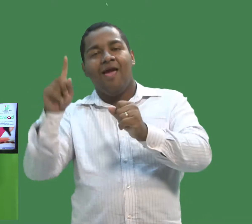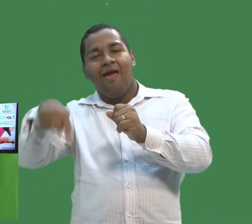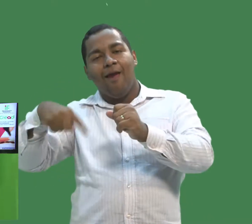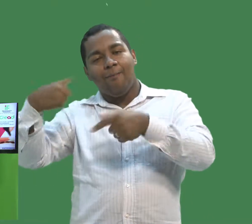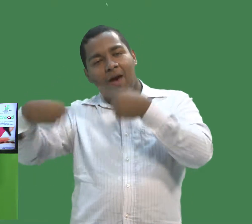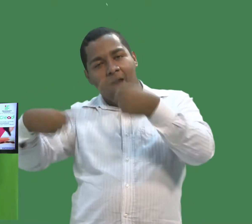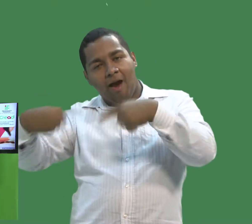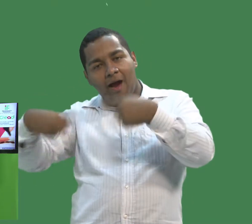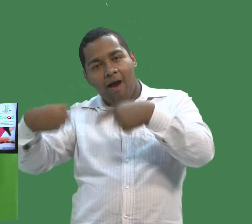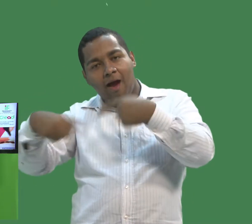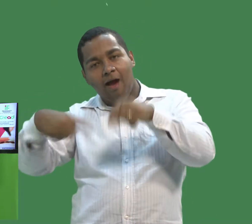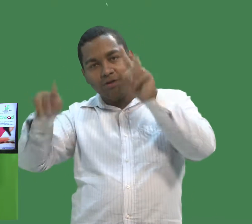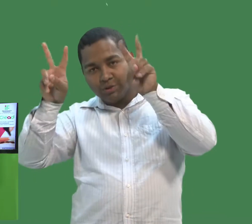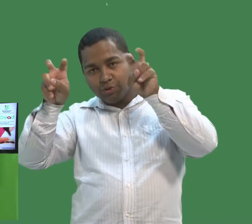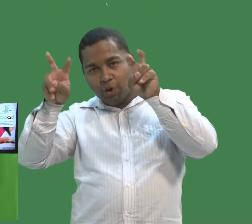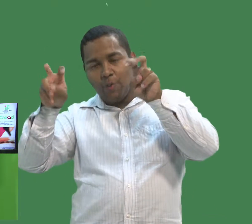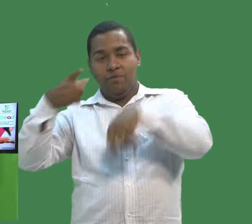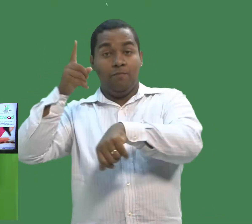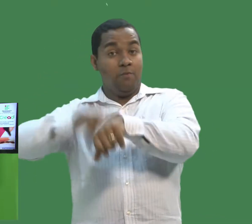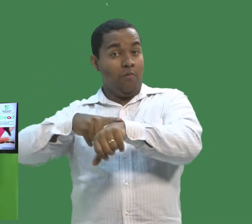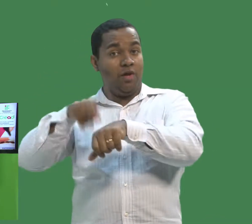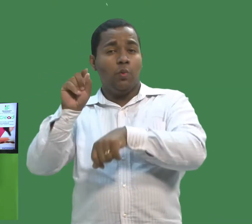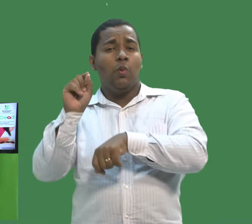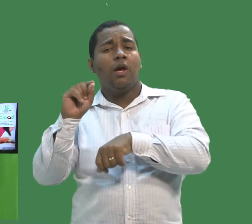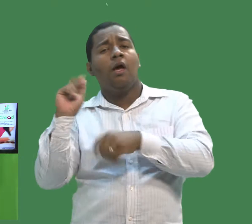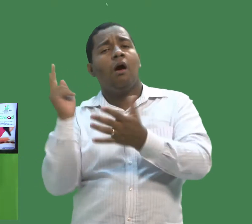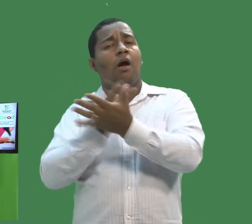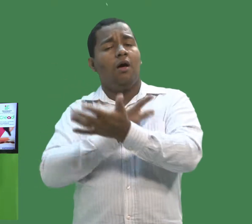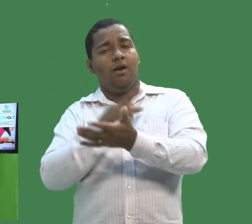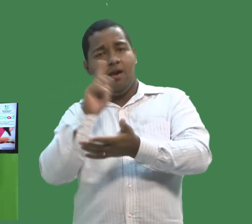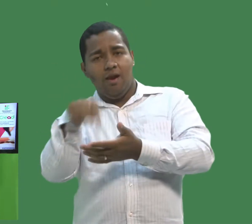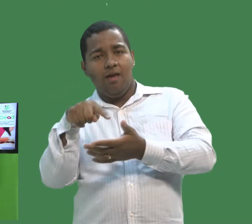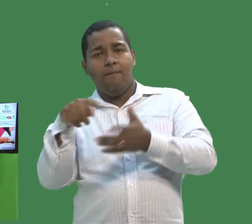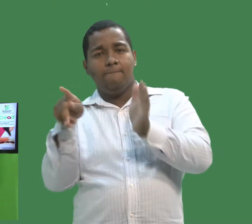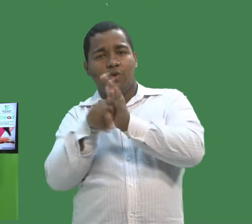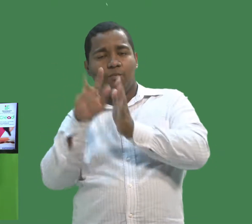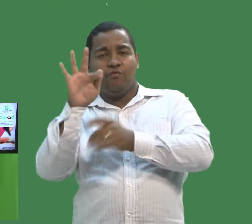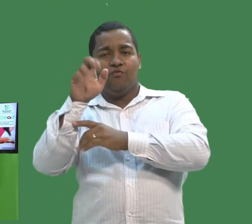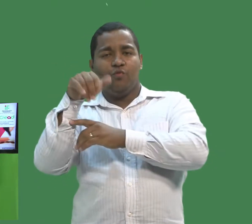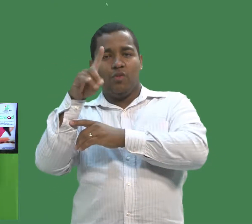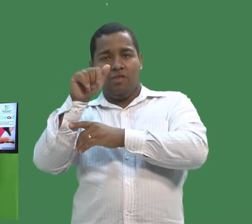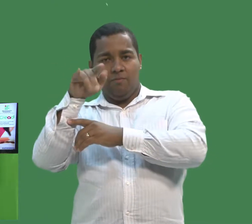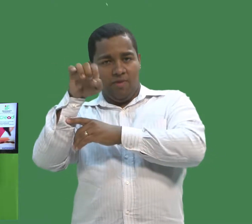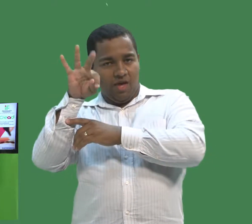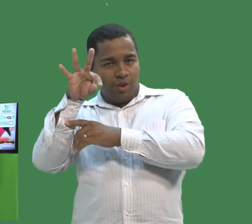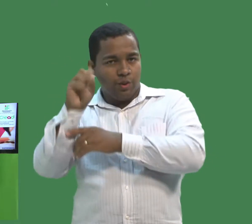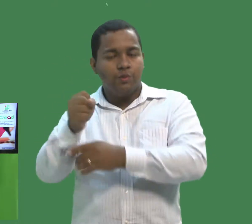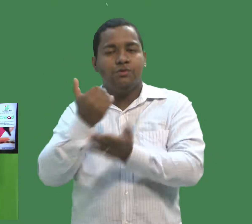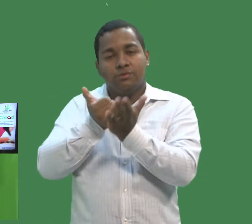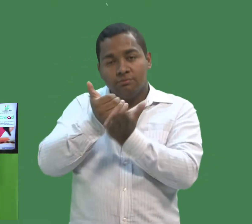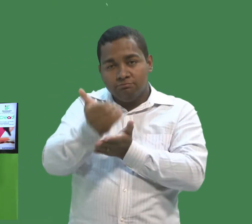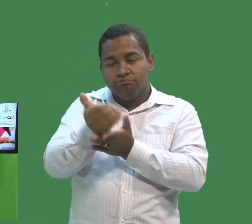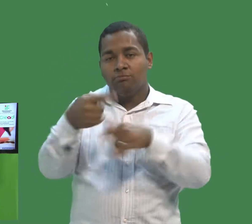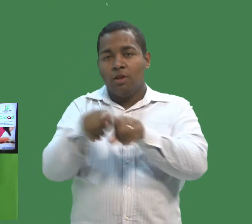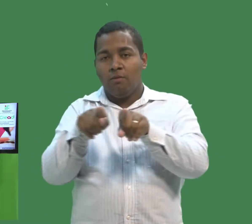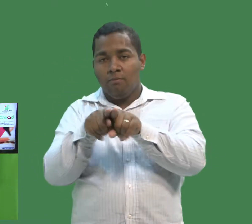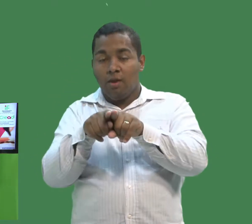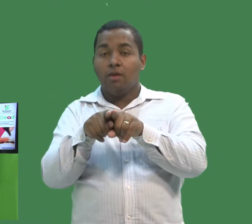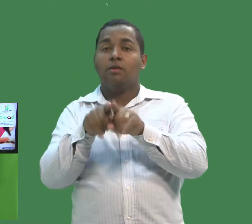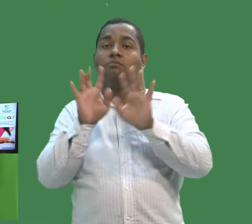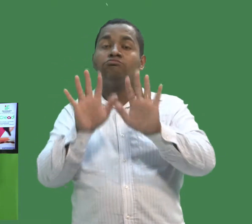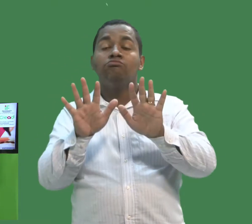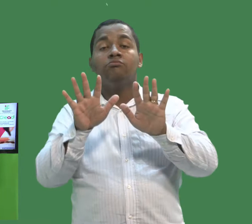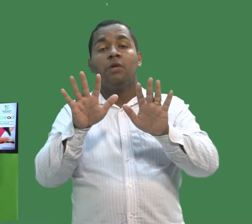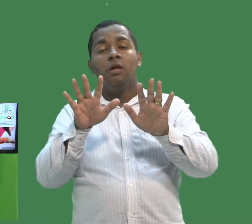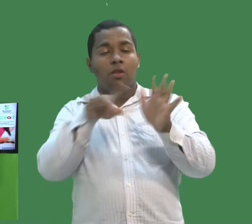estava sendo difundida naquele momento. Vamos saber um pouco mais sobre os seus fundamentos. Com a delimitação do escopo